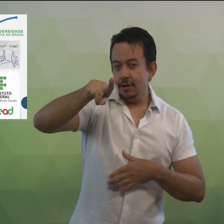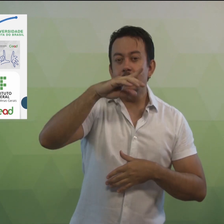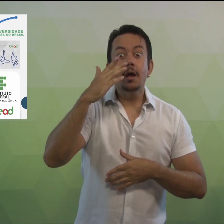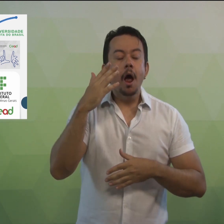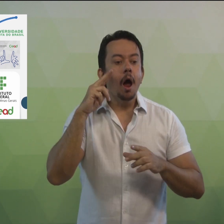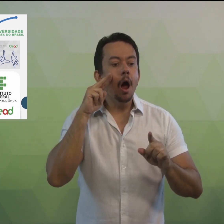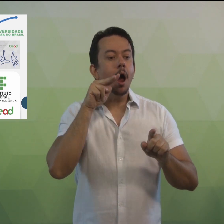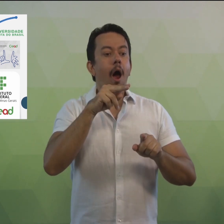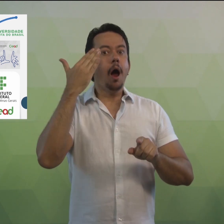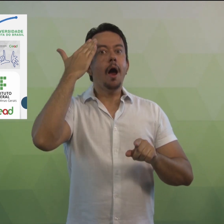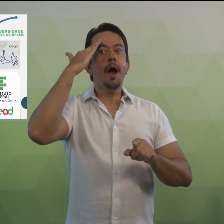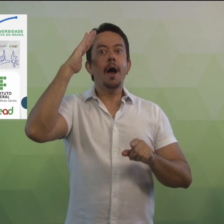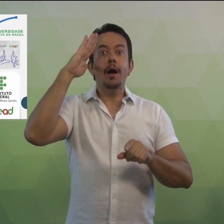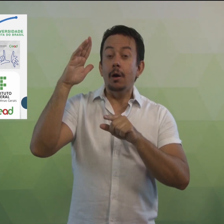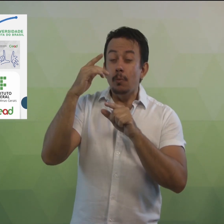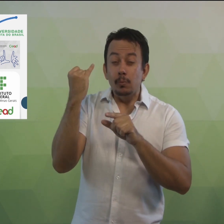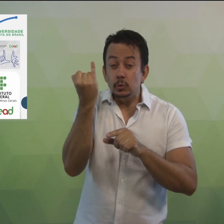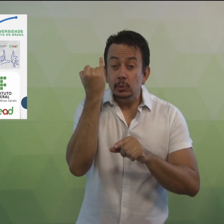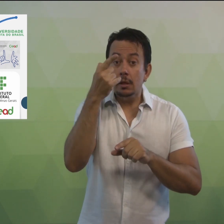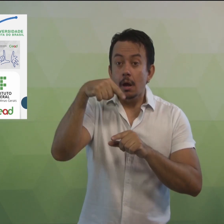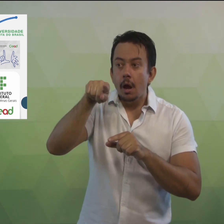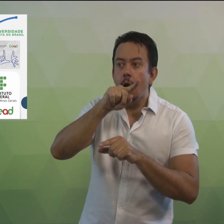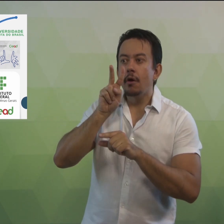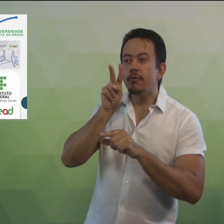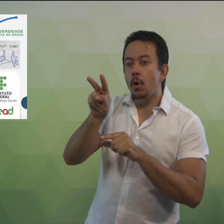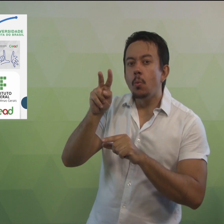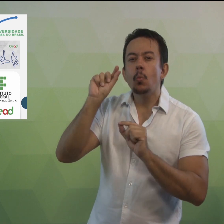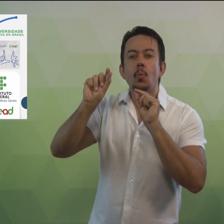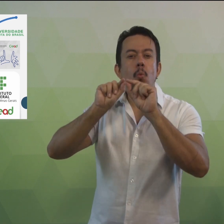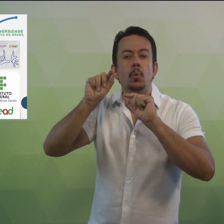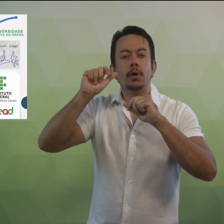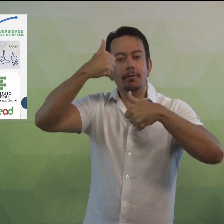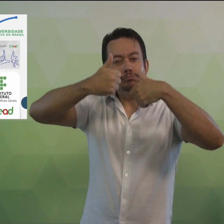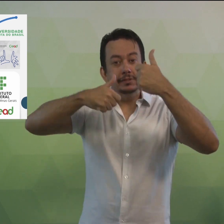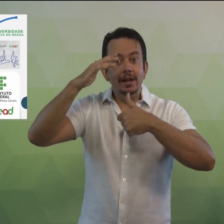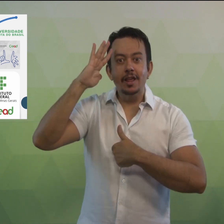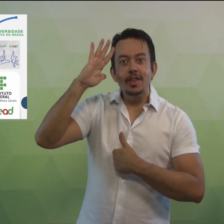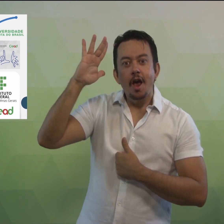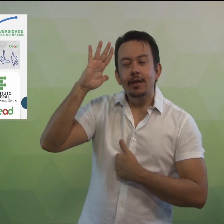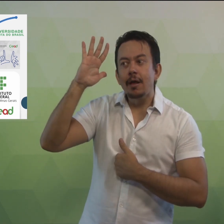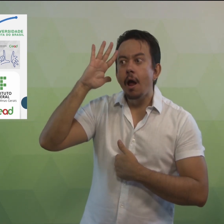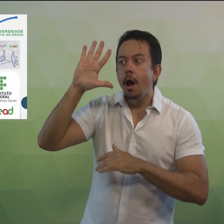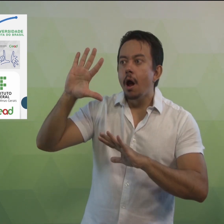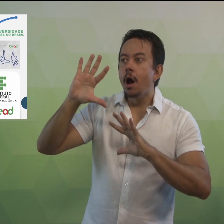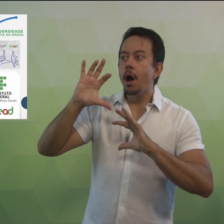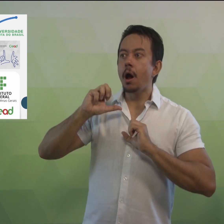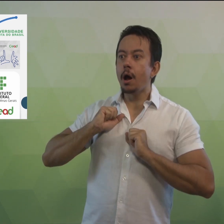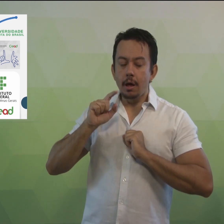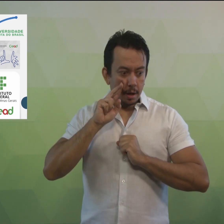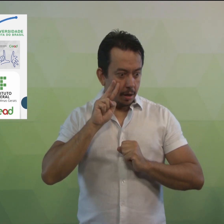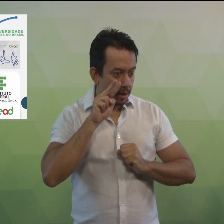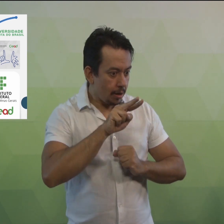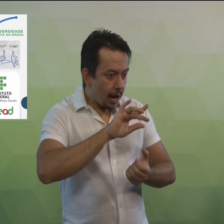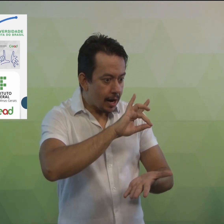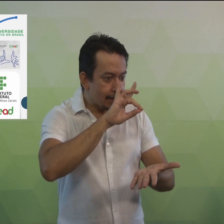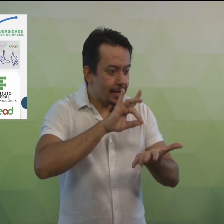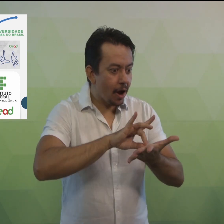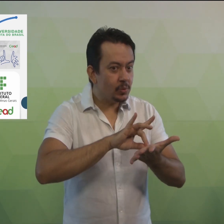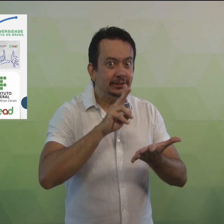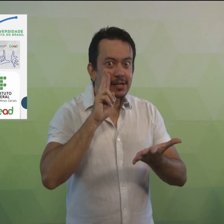A junção da teoria e da prática, então no final vocês vão conseguir compreender a importância tanto da teoria quanto da